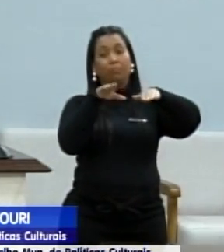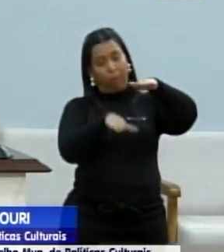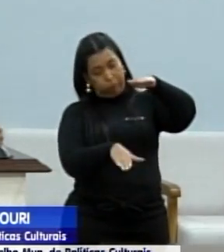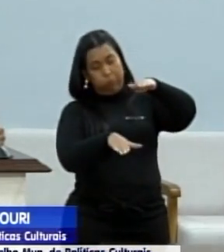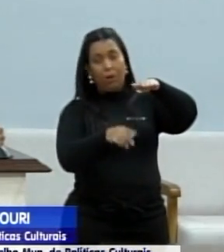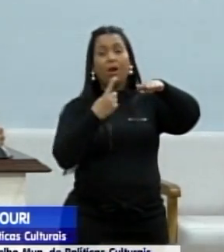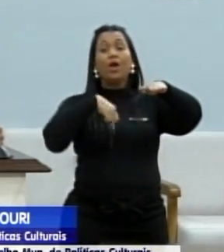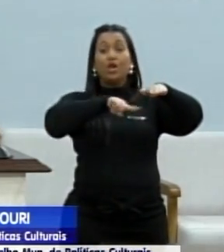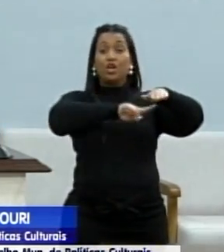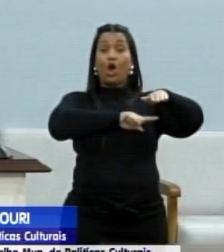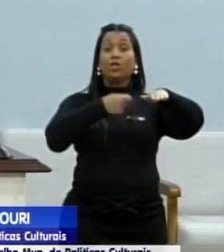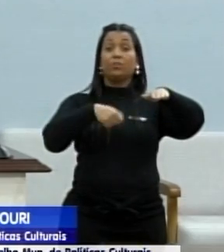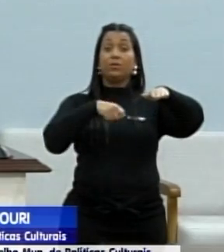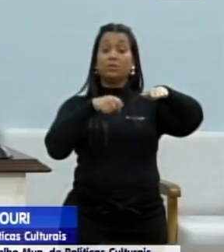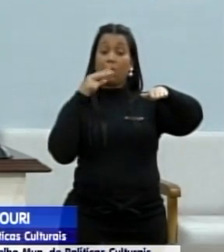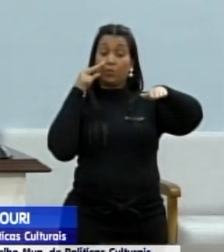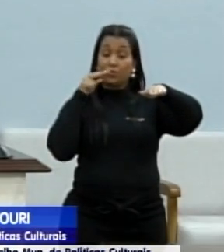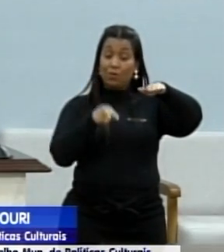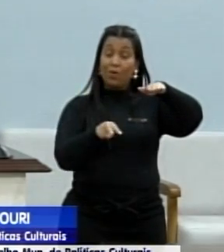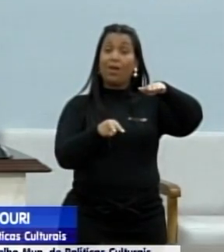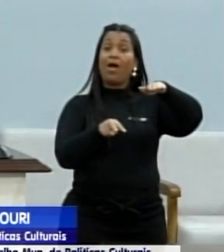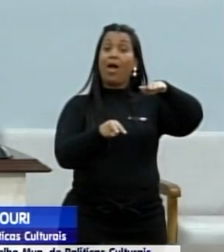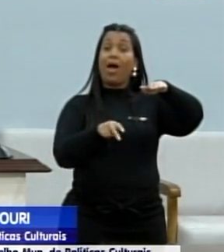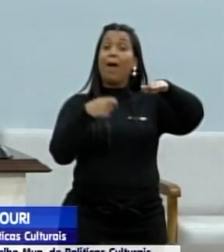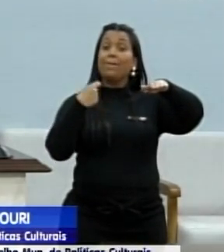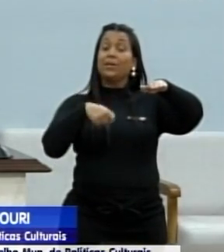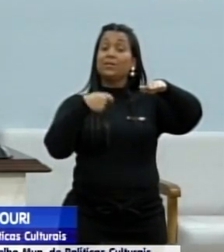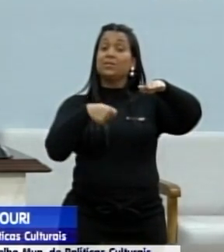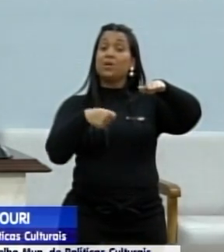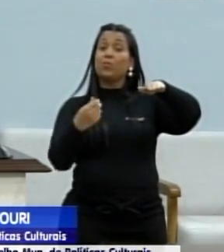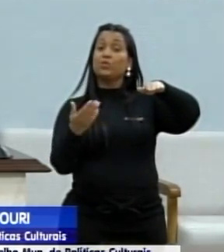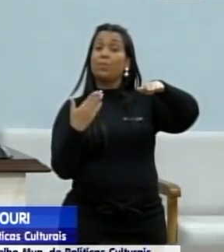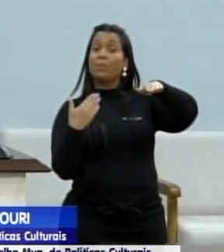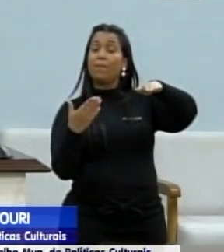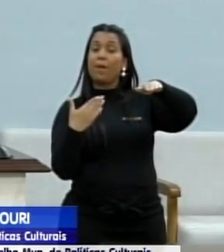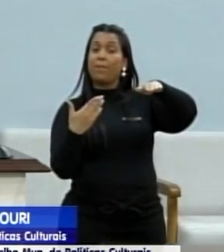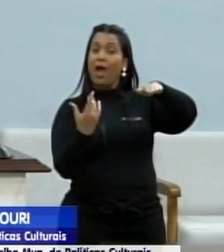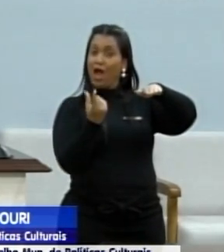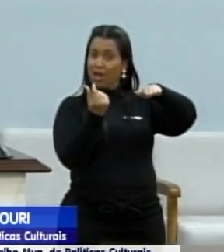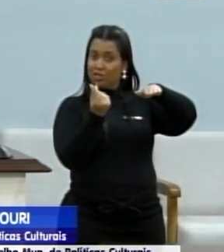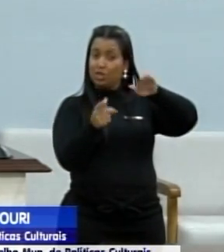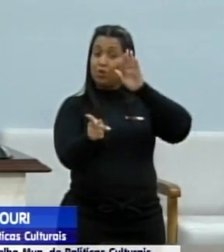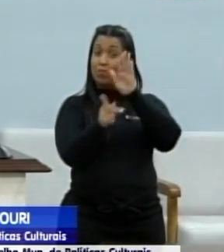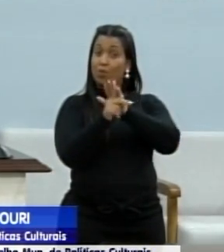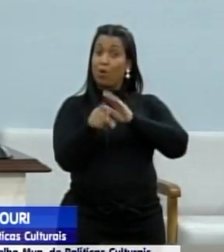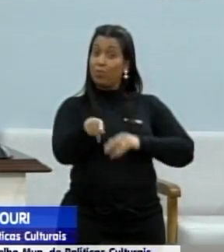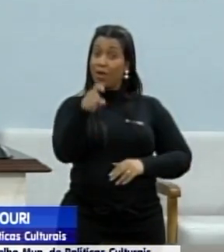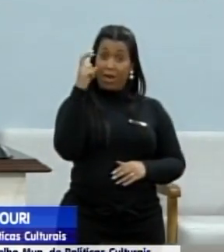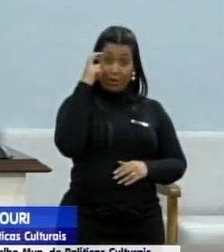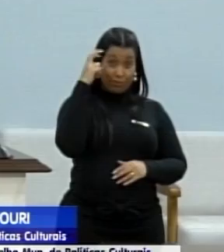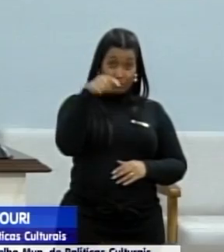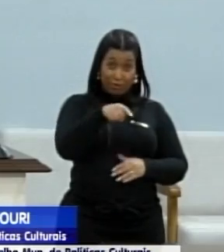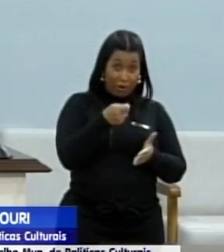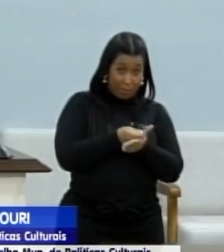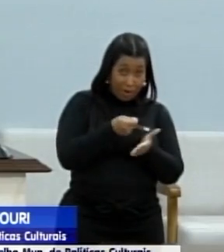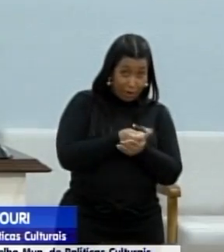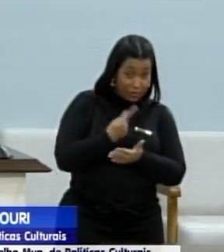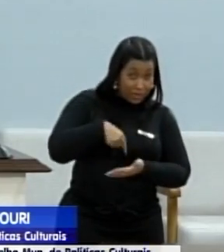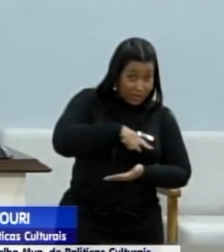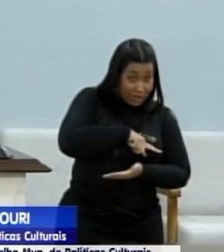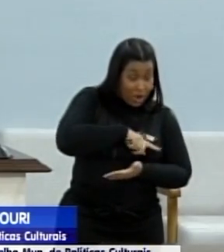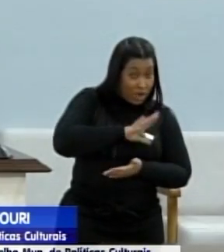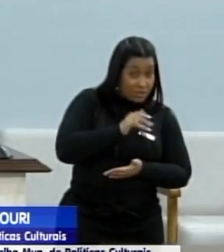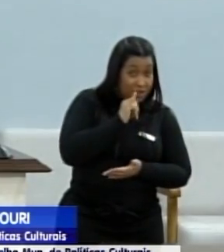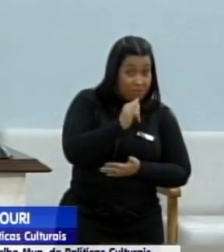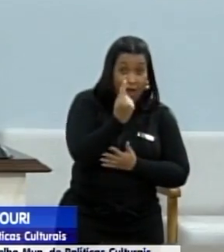gente precisa olhar, que a gente precisa discutir. O orçamento da cultura é uma luta que a gente já coloca